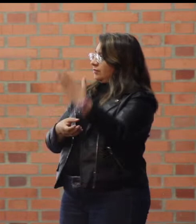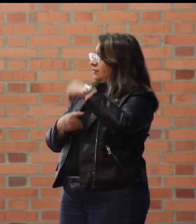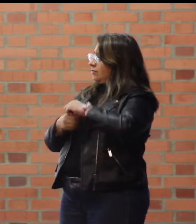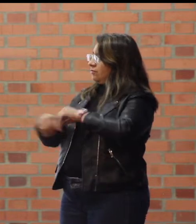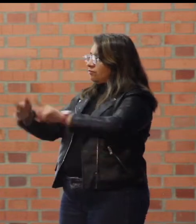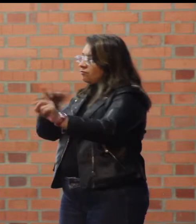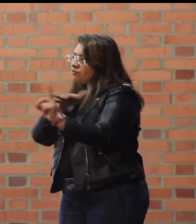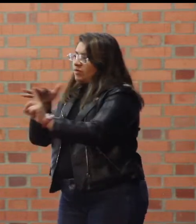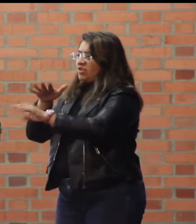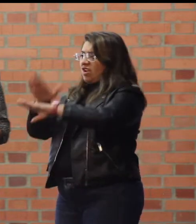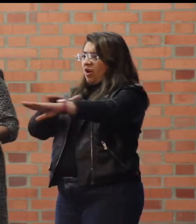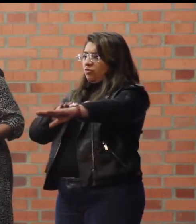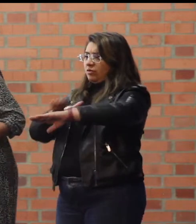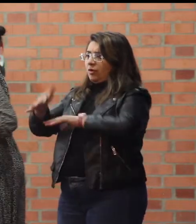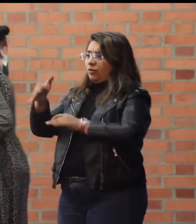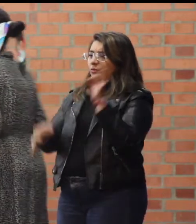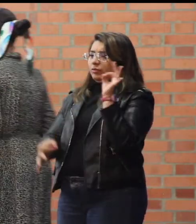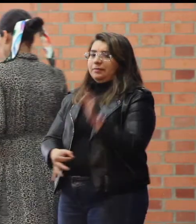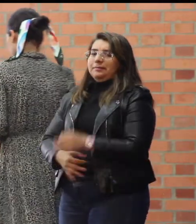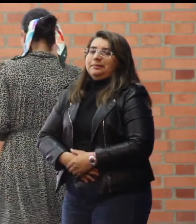causa justa